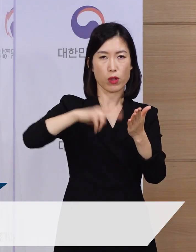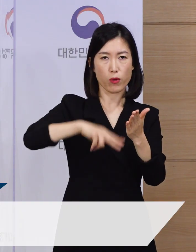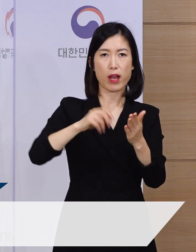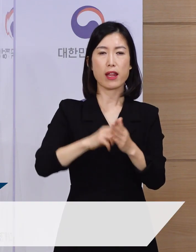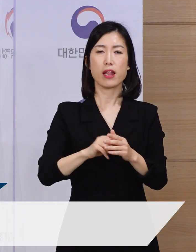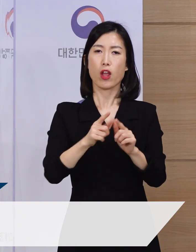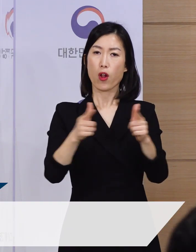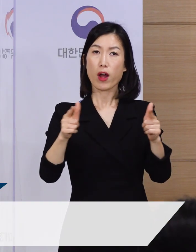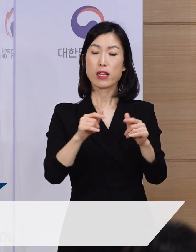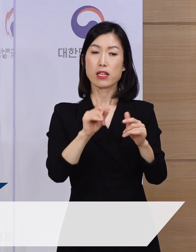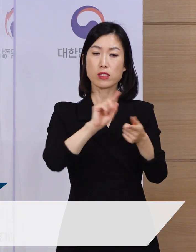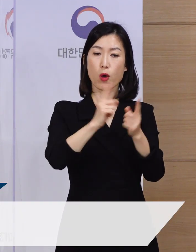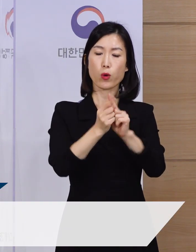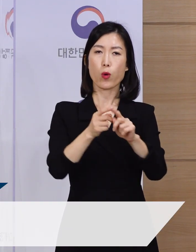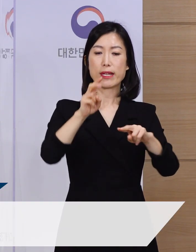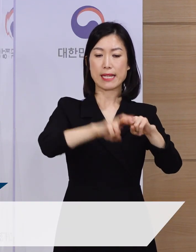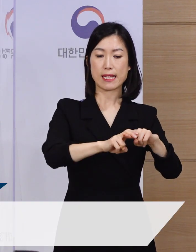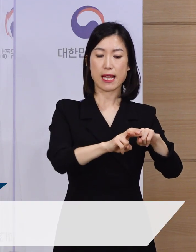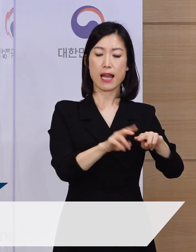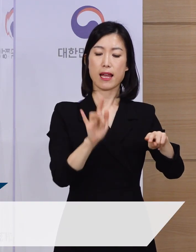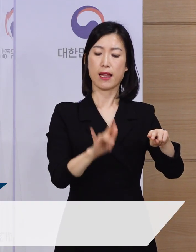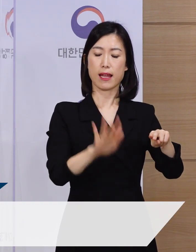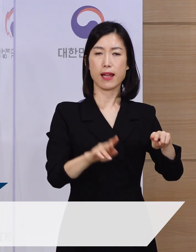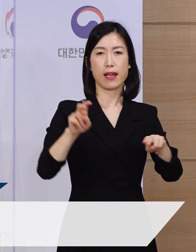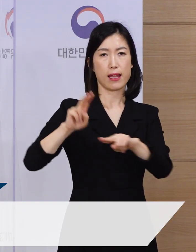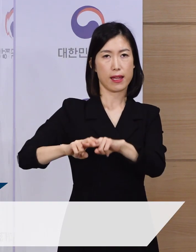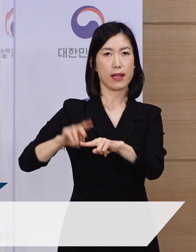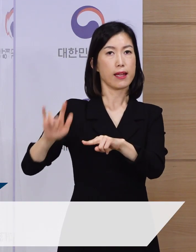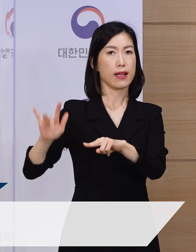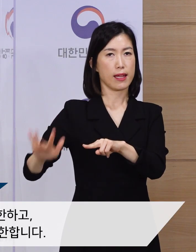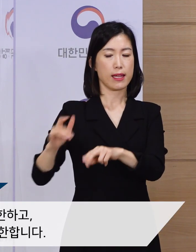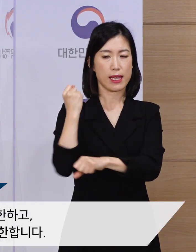다른 일행간에는 좌석을 한 칸 띄워야 합니다.